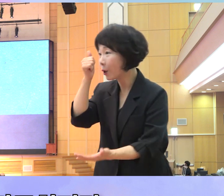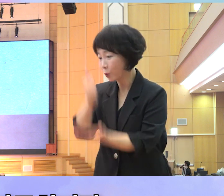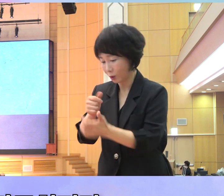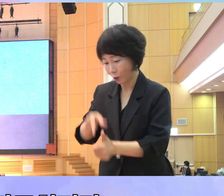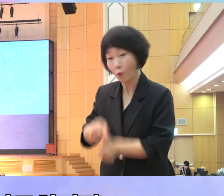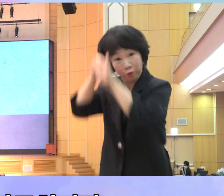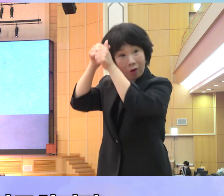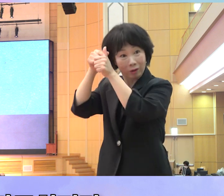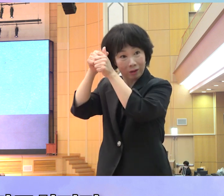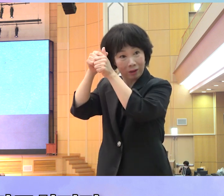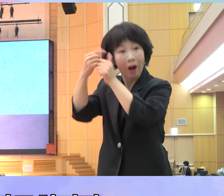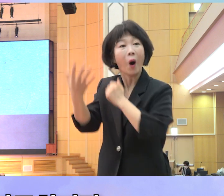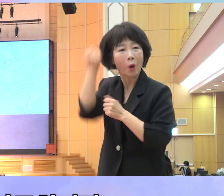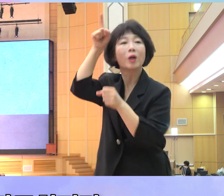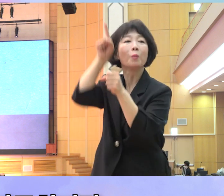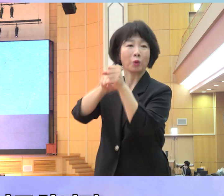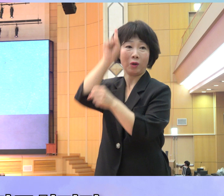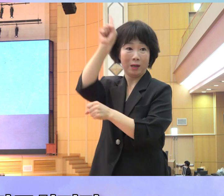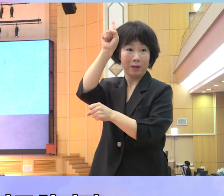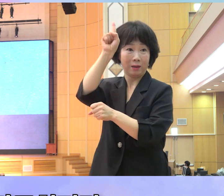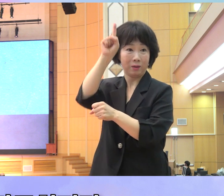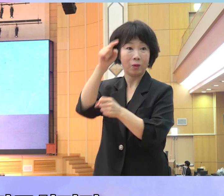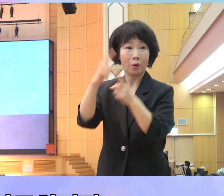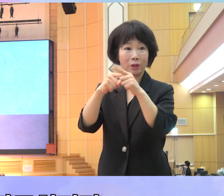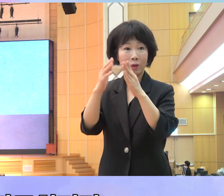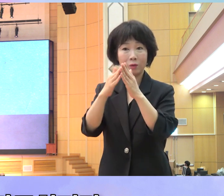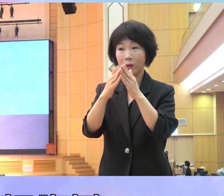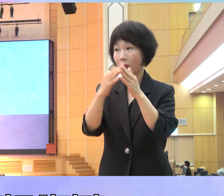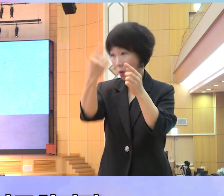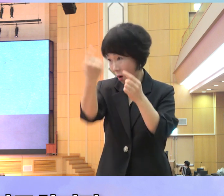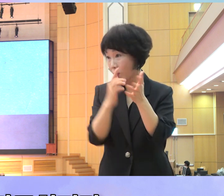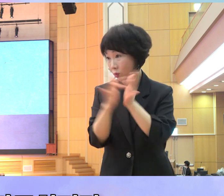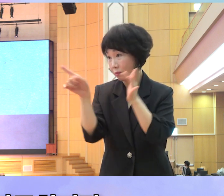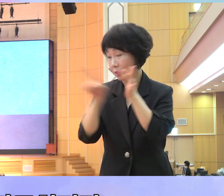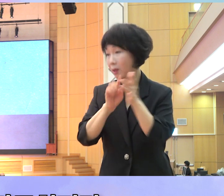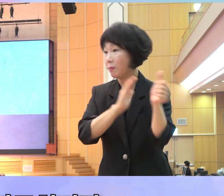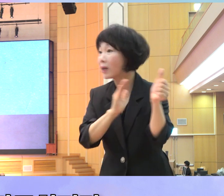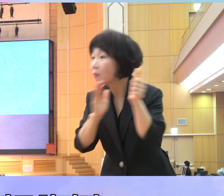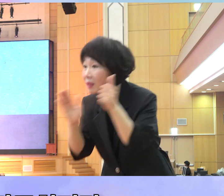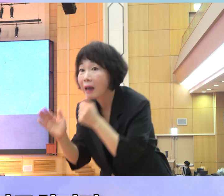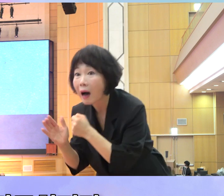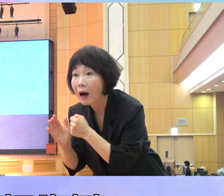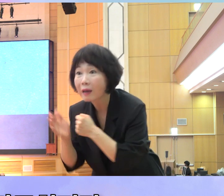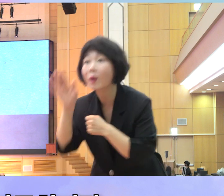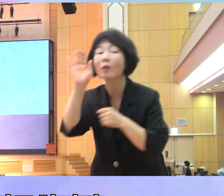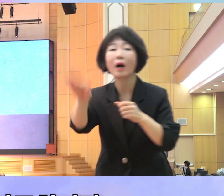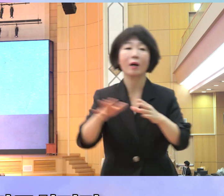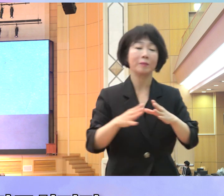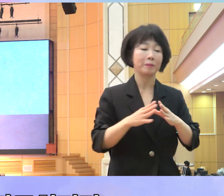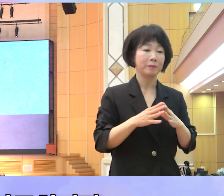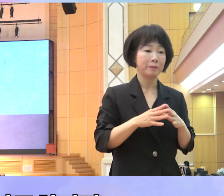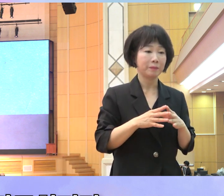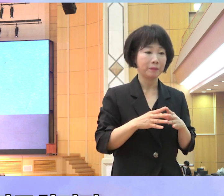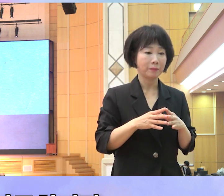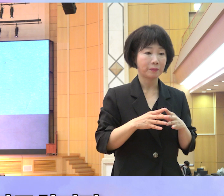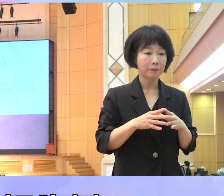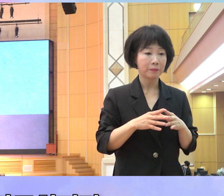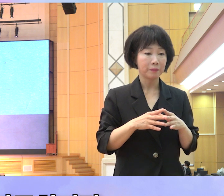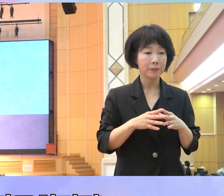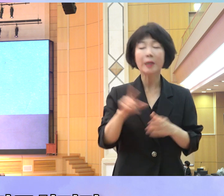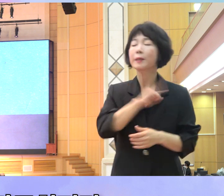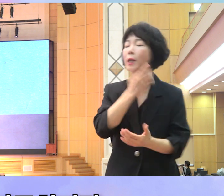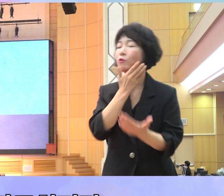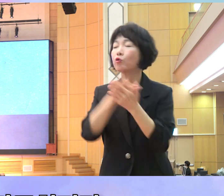구원을 이뤄 나가는 사람들이지. 할렐루야. 그러나 그게 핵심으로 우리가 예수님을 믿는